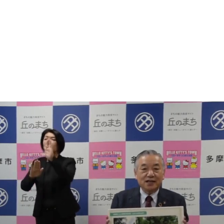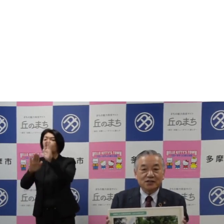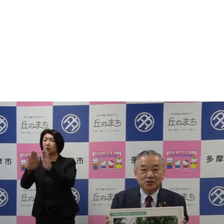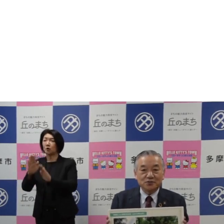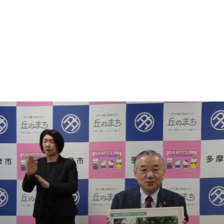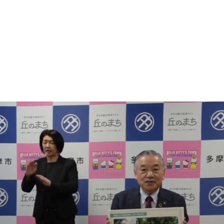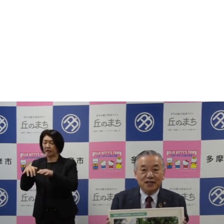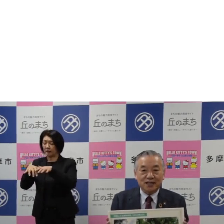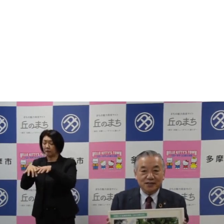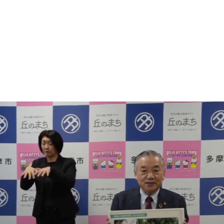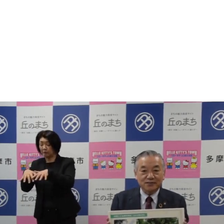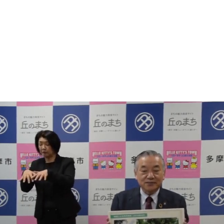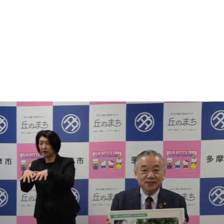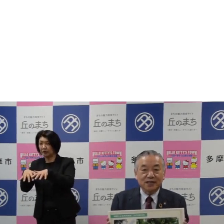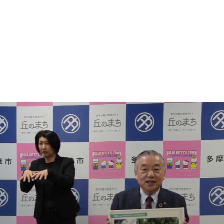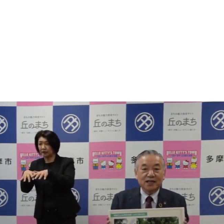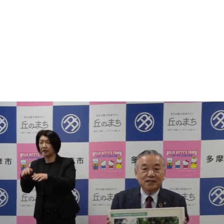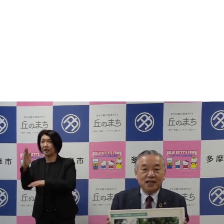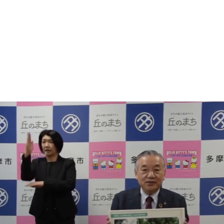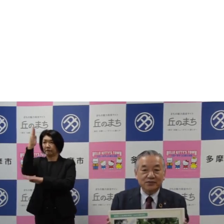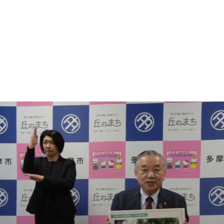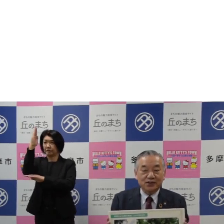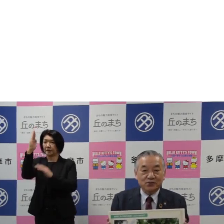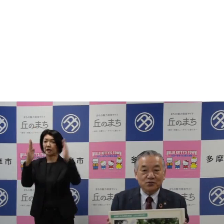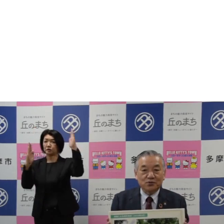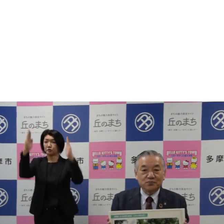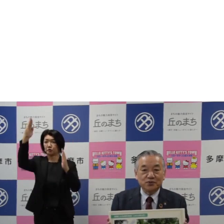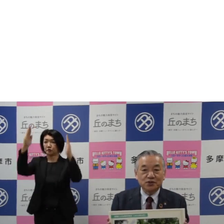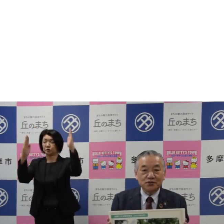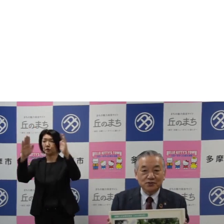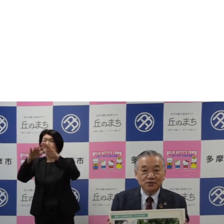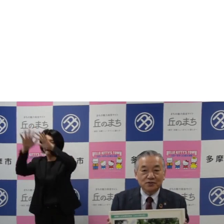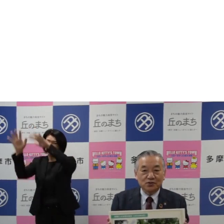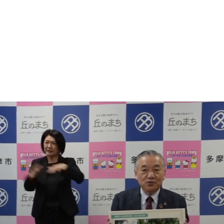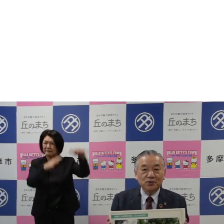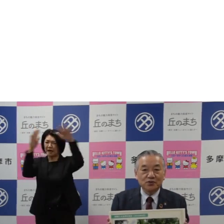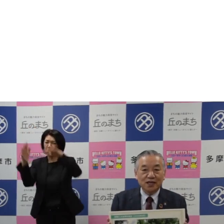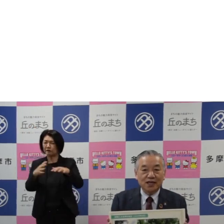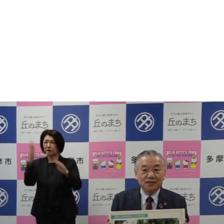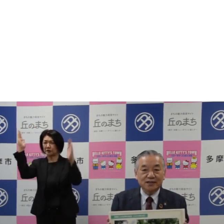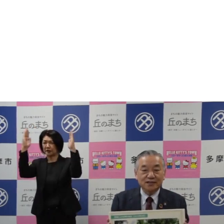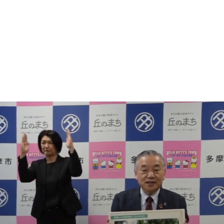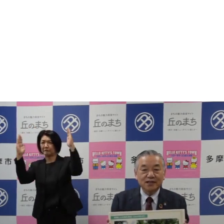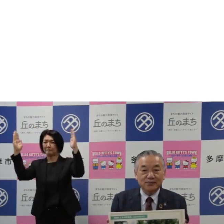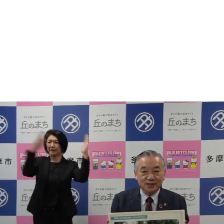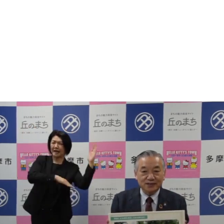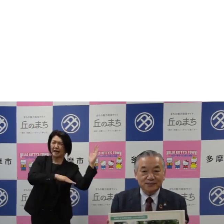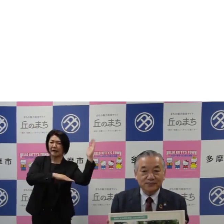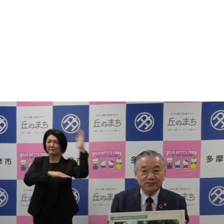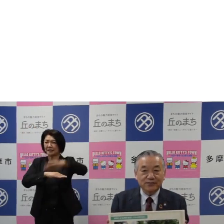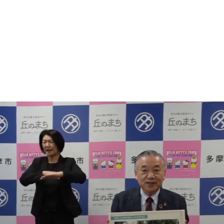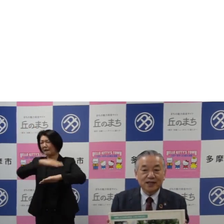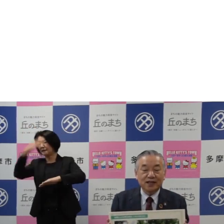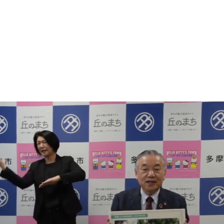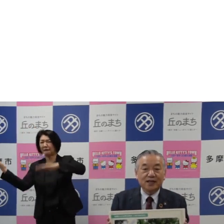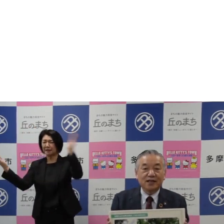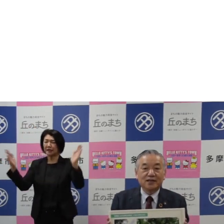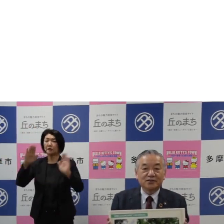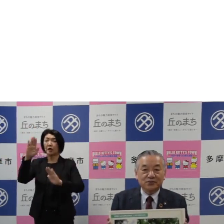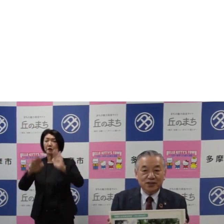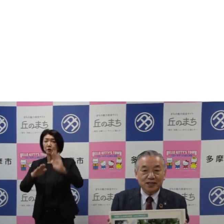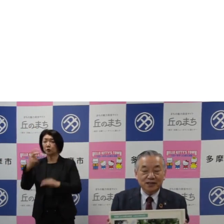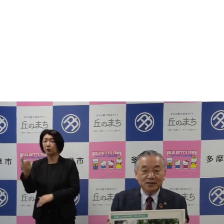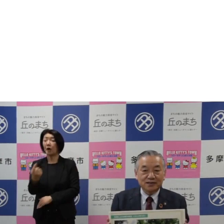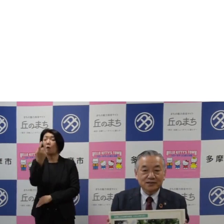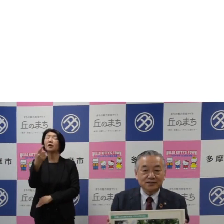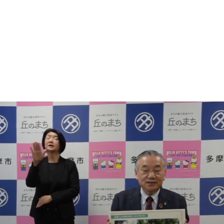根が十分に張れず、台風などの突風による倒木が発生しています。